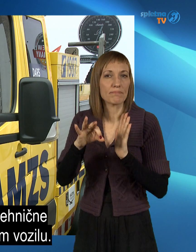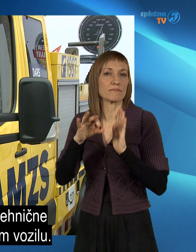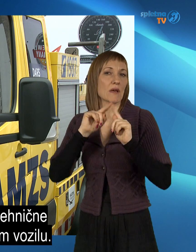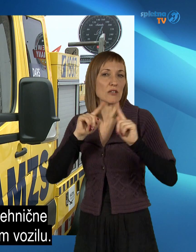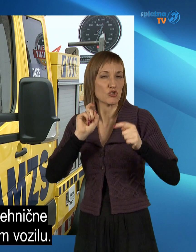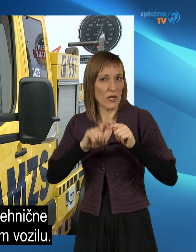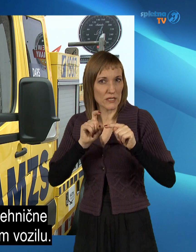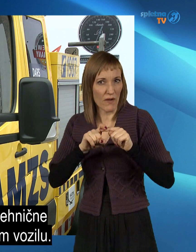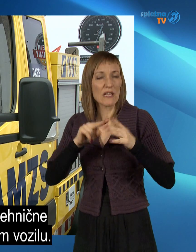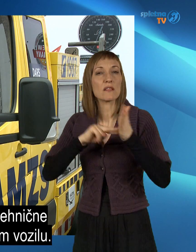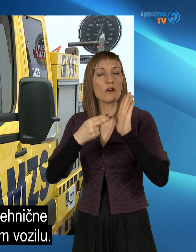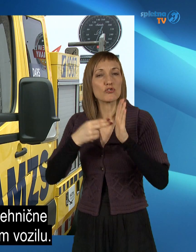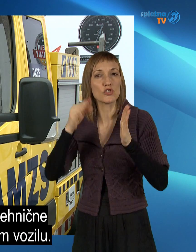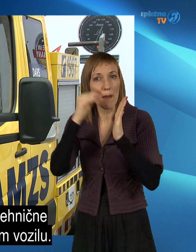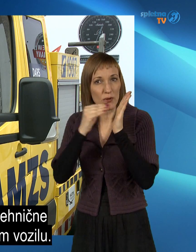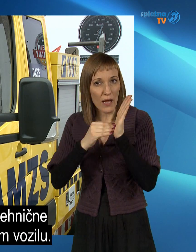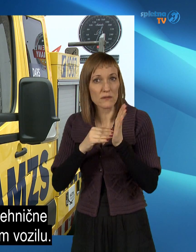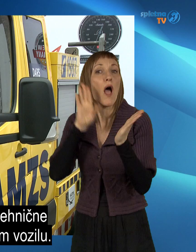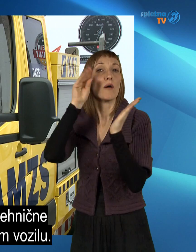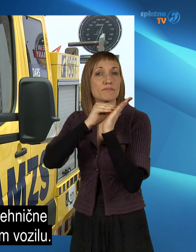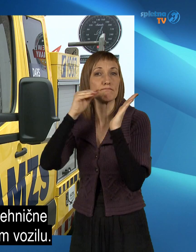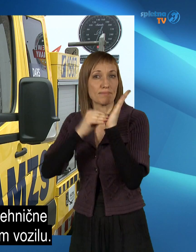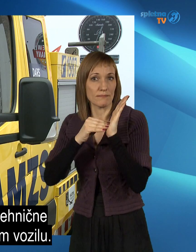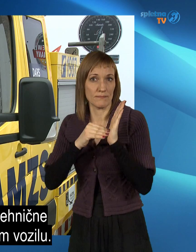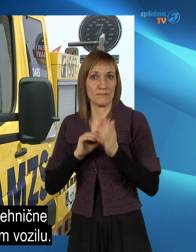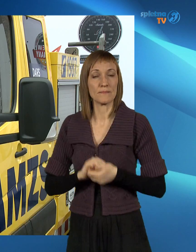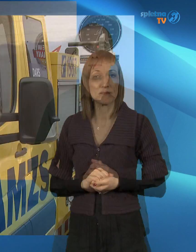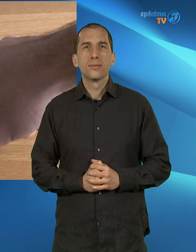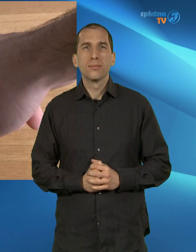tipu in seveda vse tehnične podatke o novem vozilu.